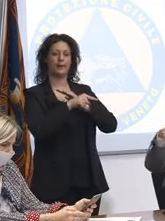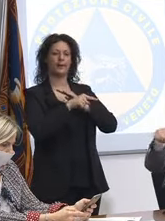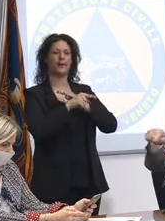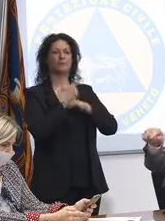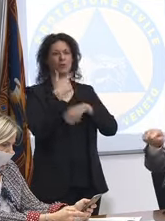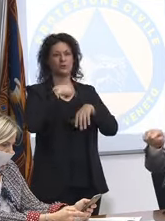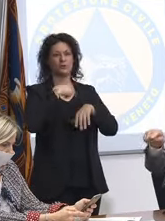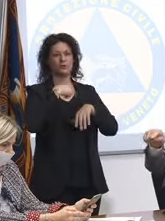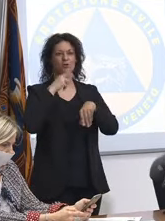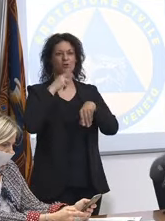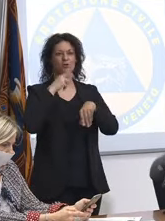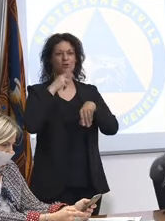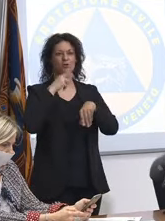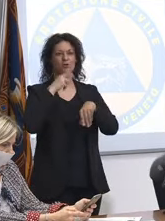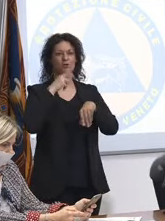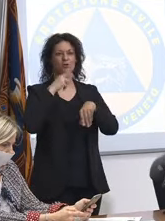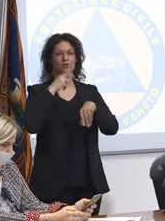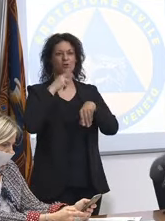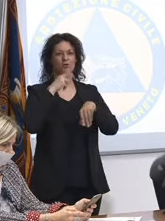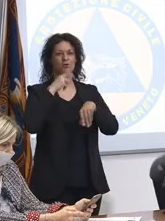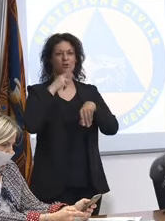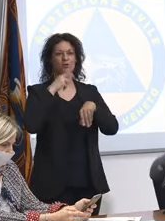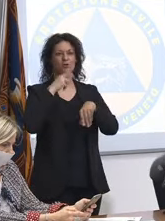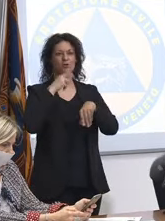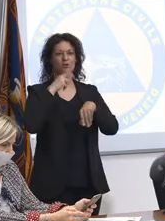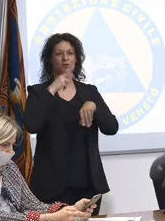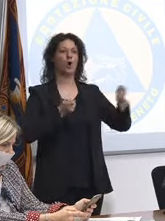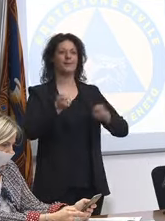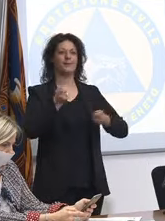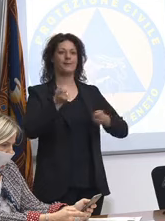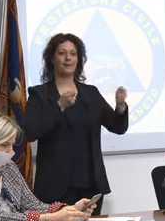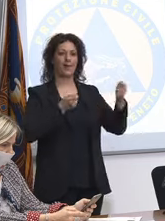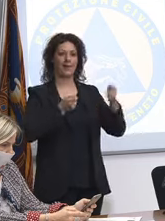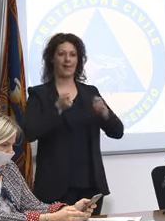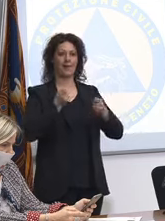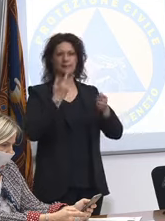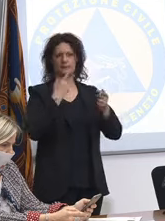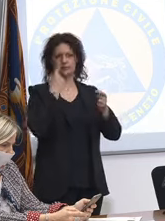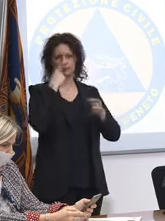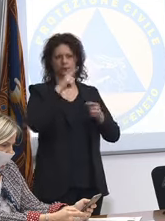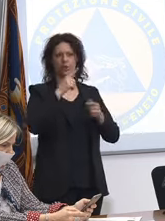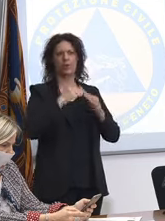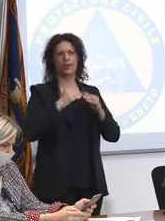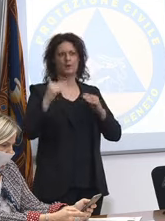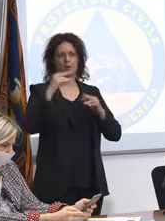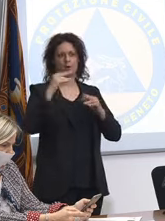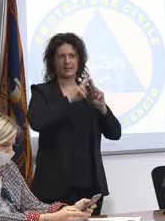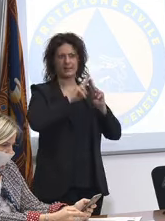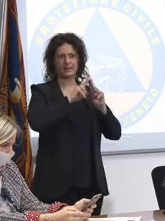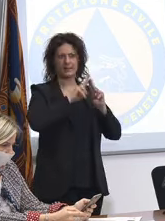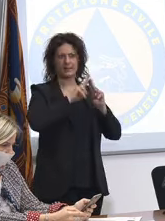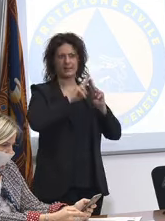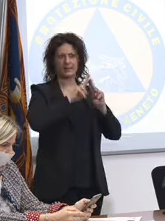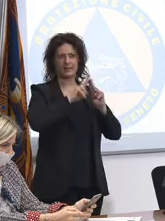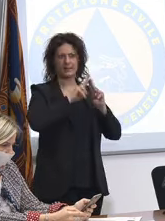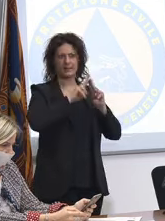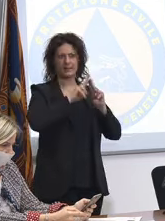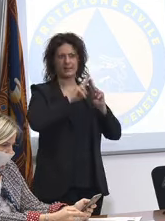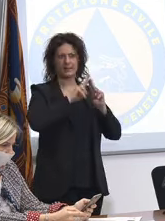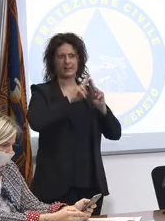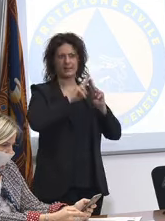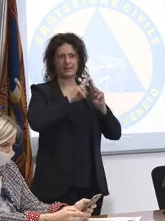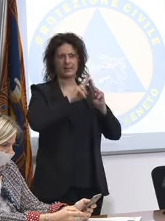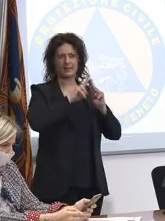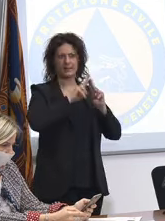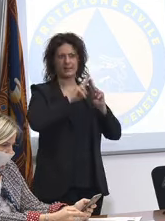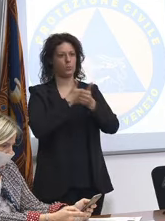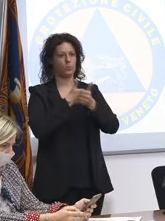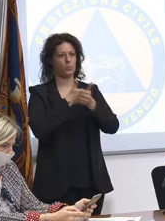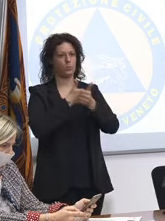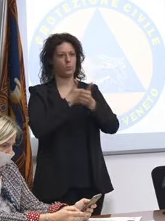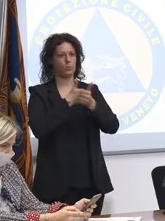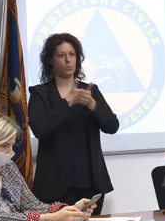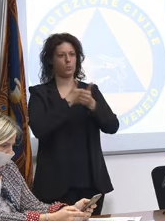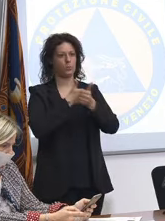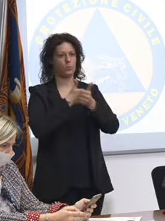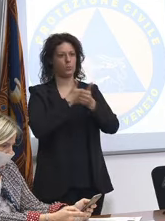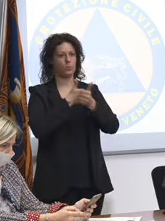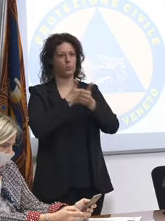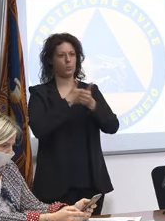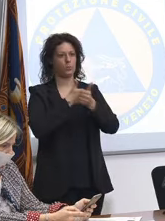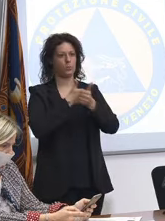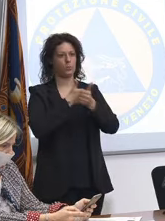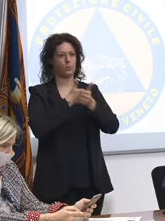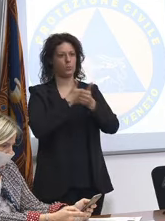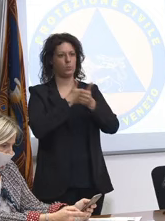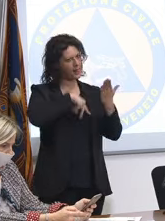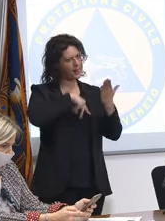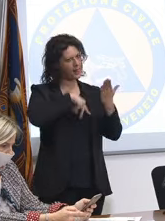è coordinatrice del tavolo nazionale e poi se ne viene fuori. E io invito a leggerle, dopo